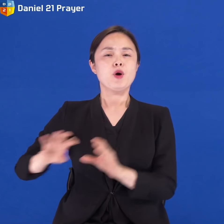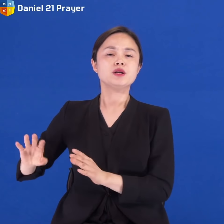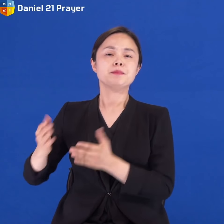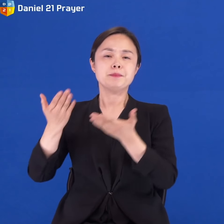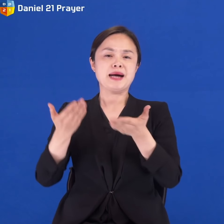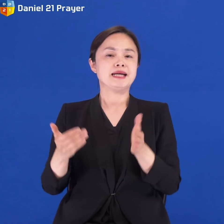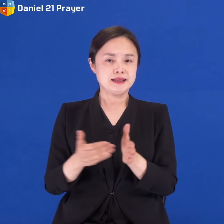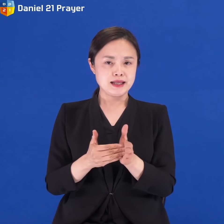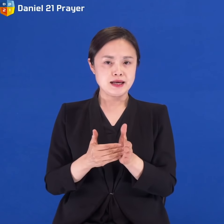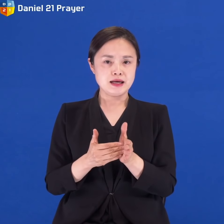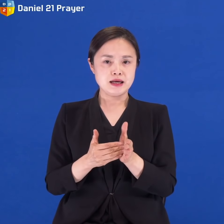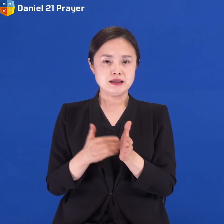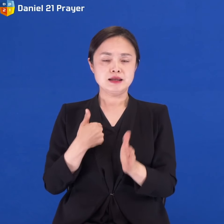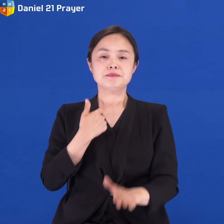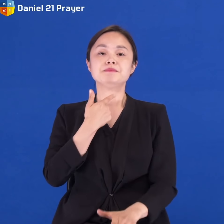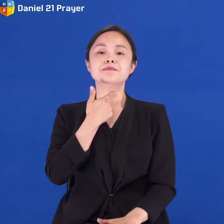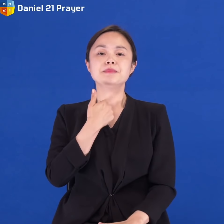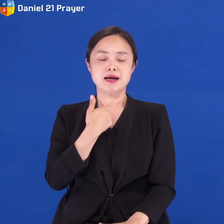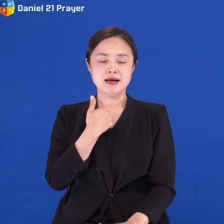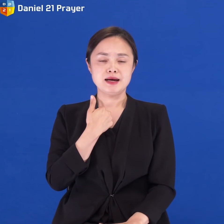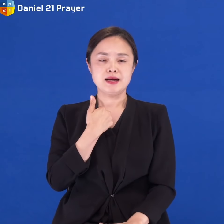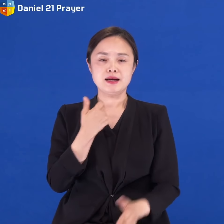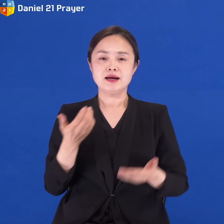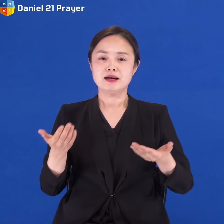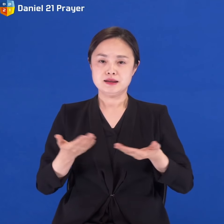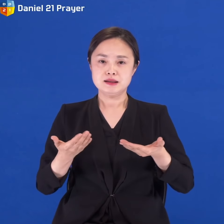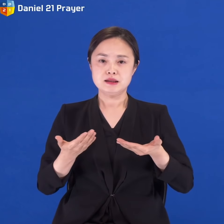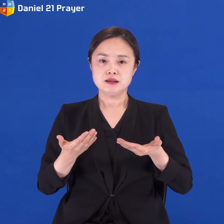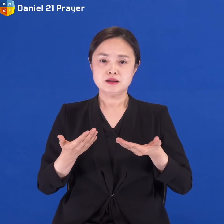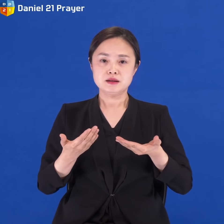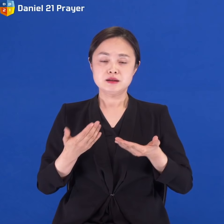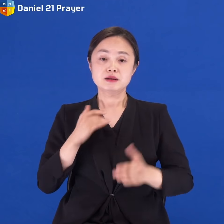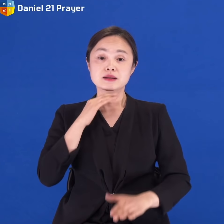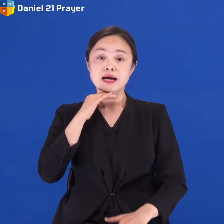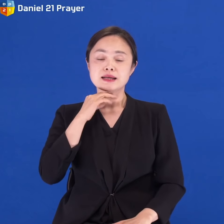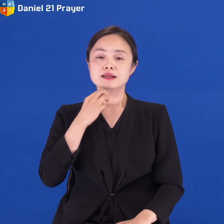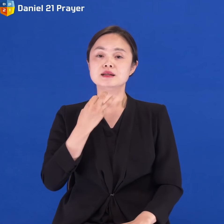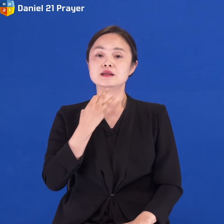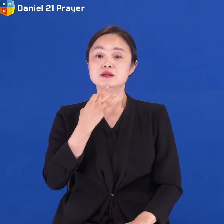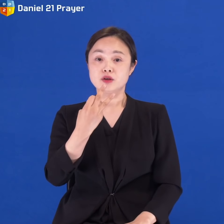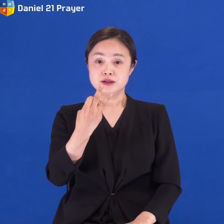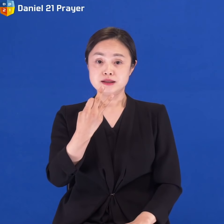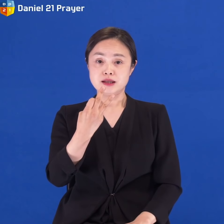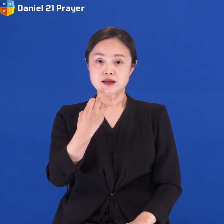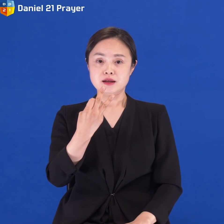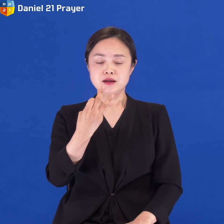두려움을 경험한 사건입니다. 13살